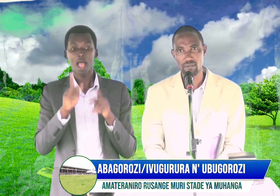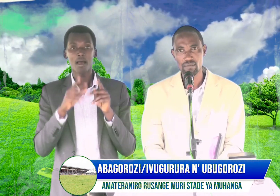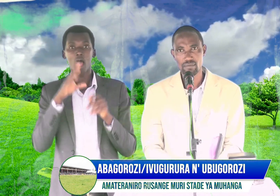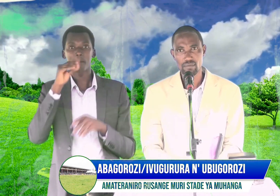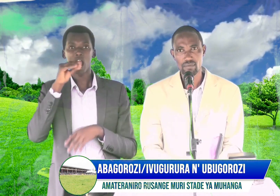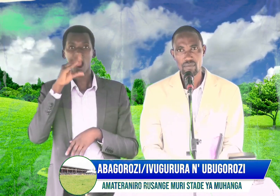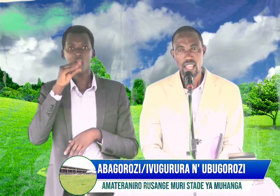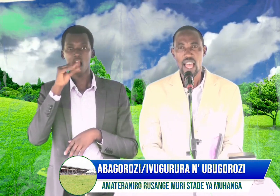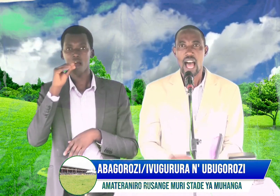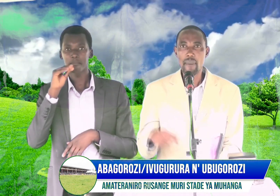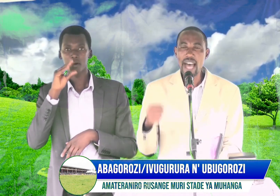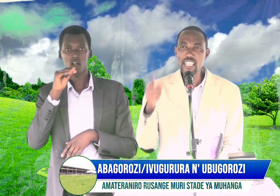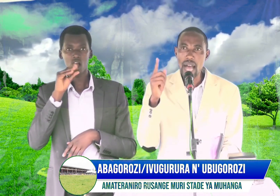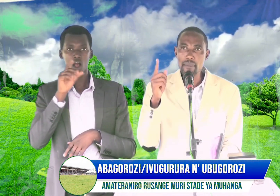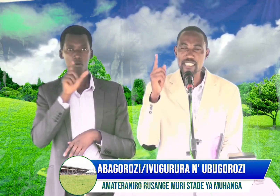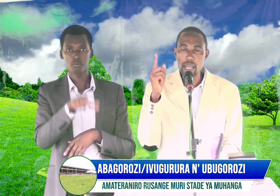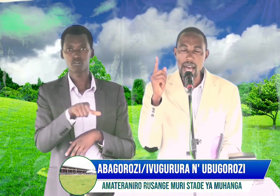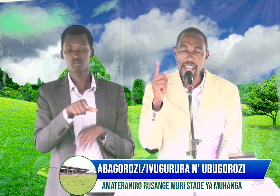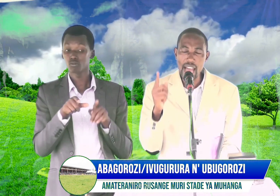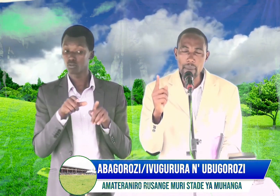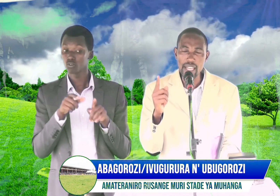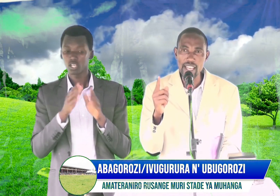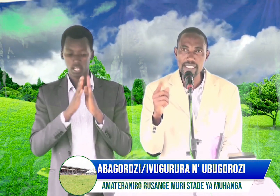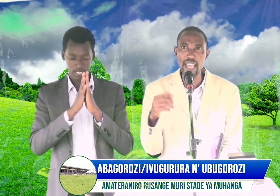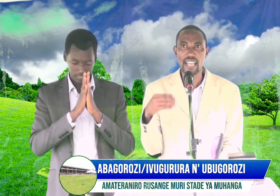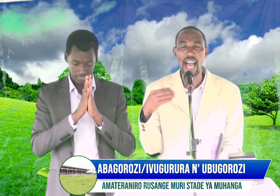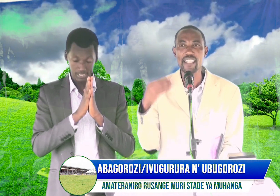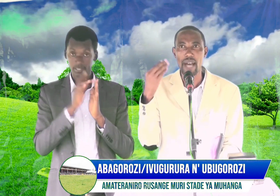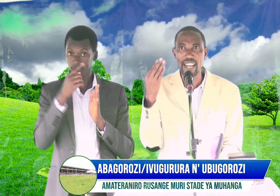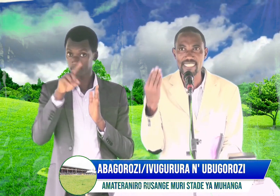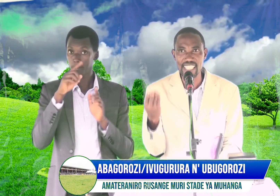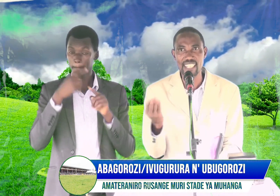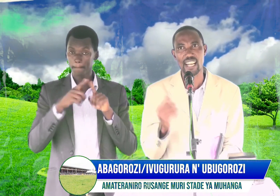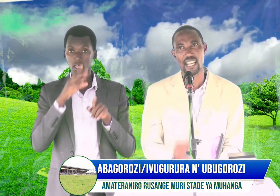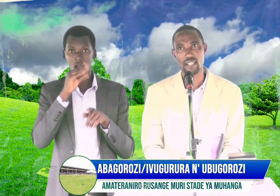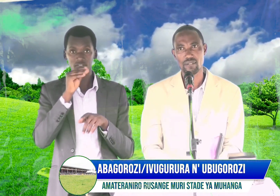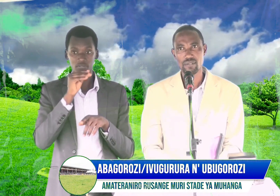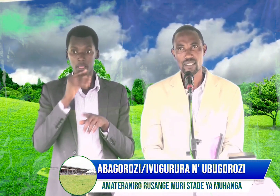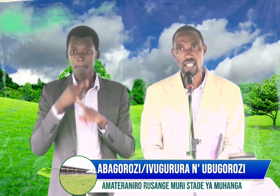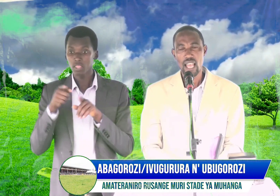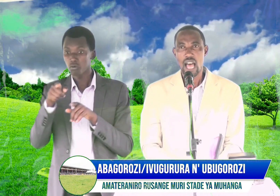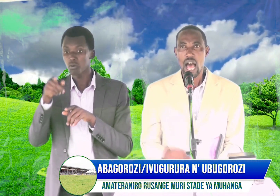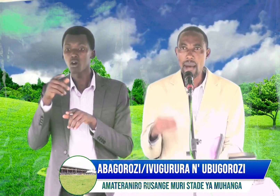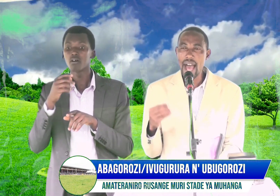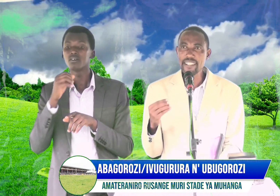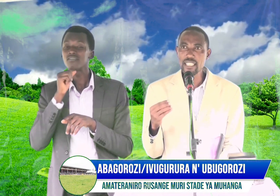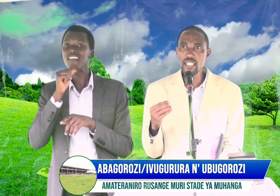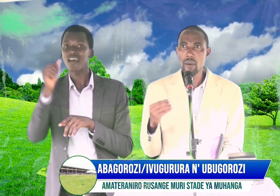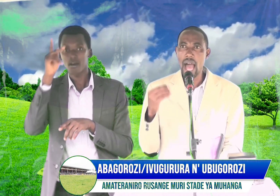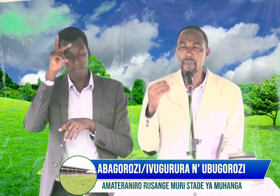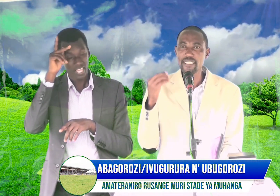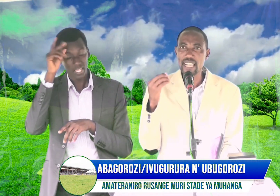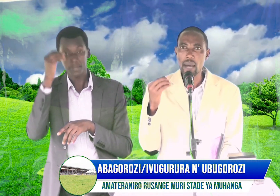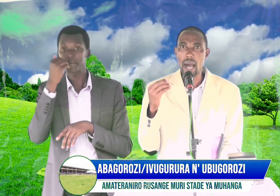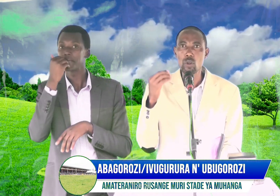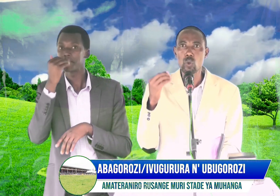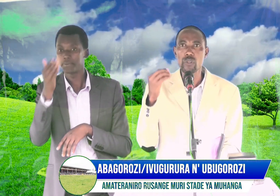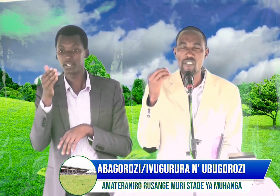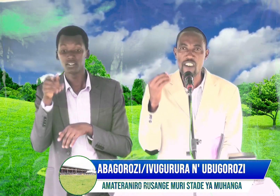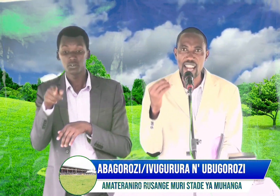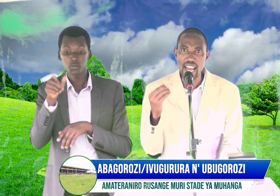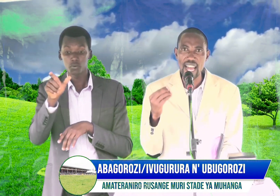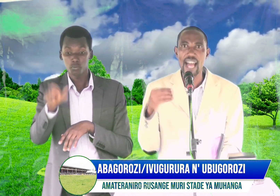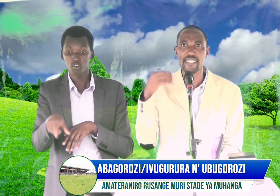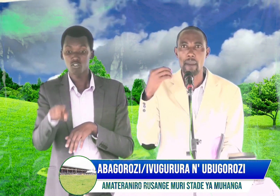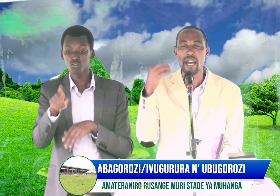barasengaga abandi babise ba ntabwenge kandi barasengaga abandi babitaga